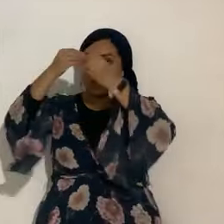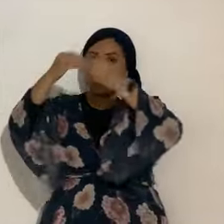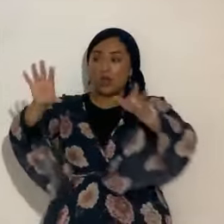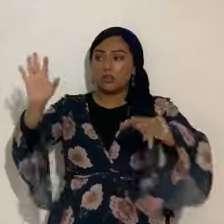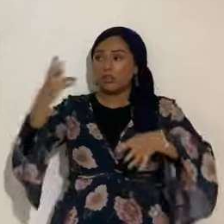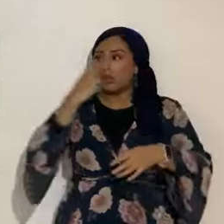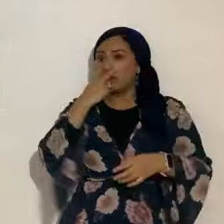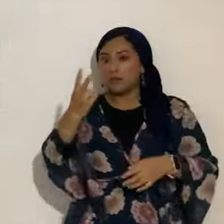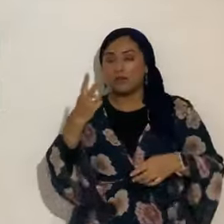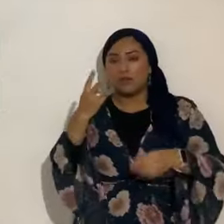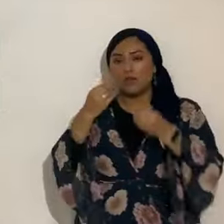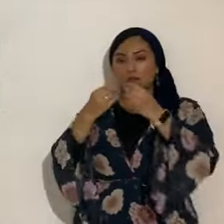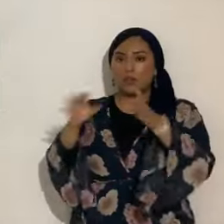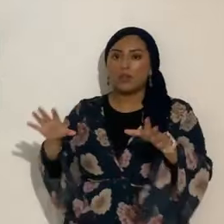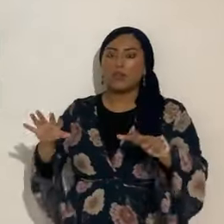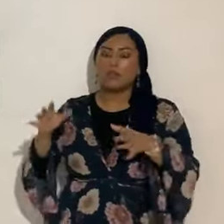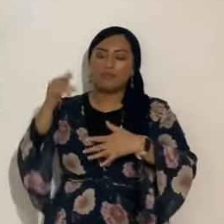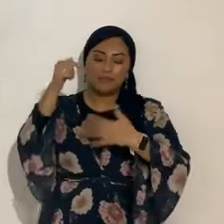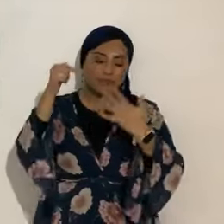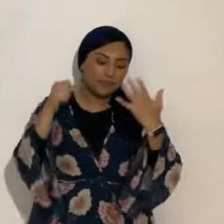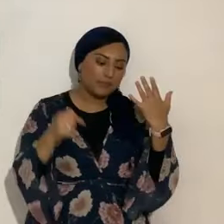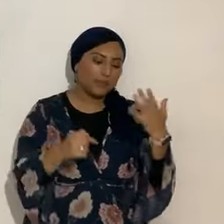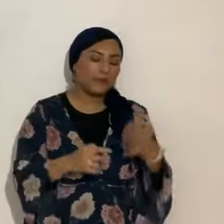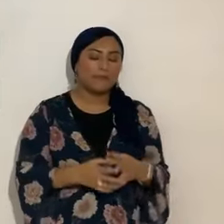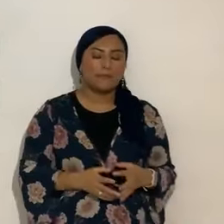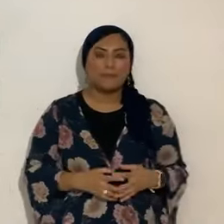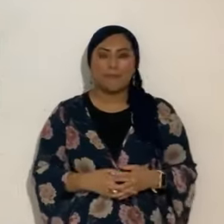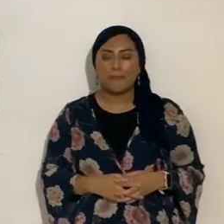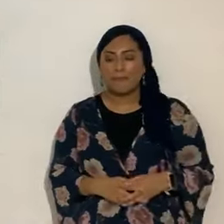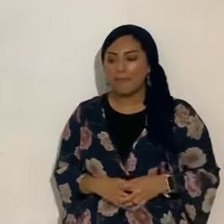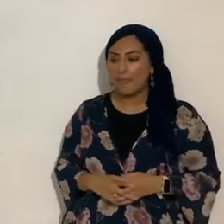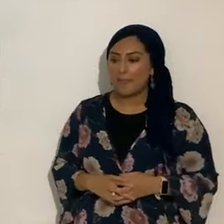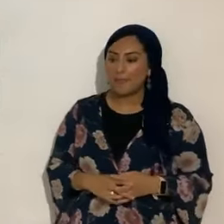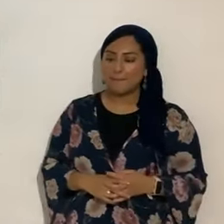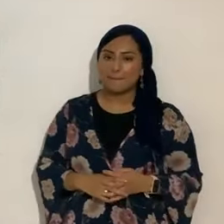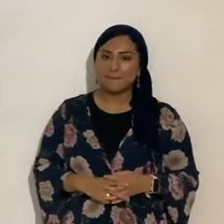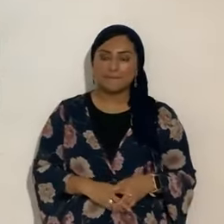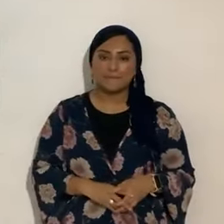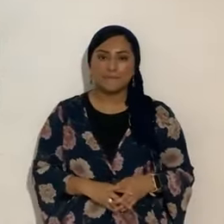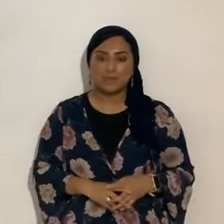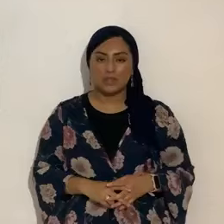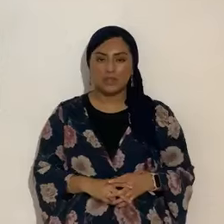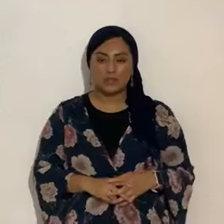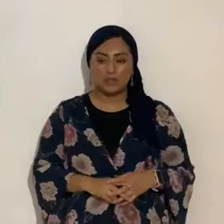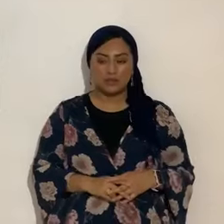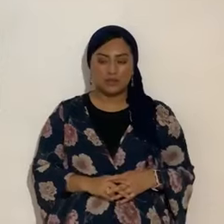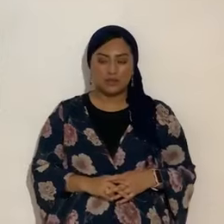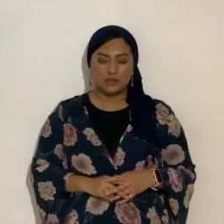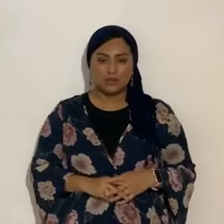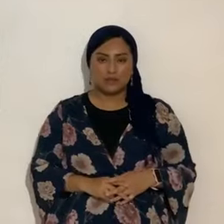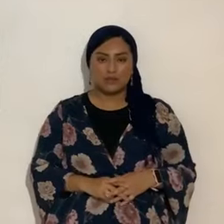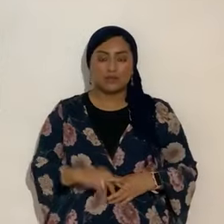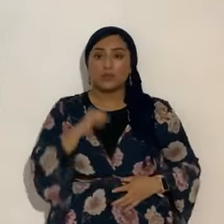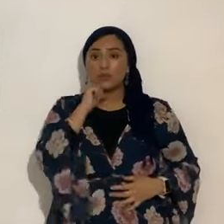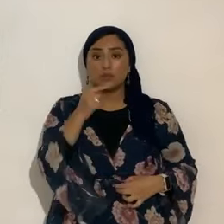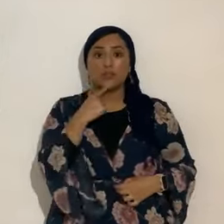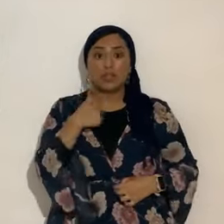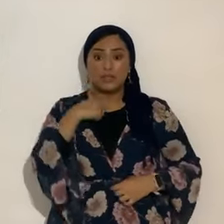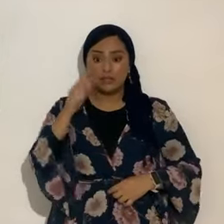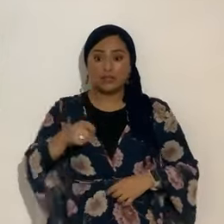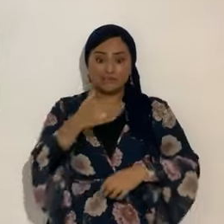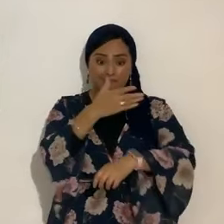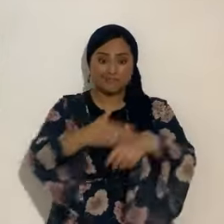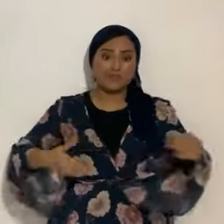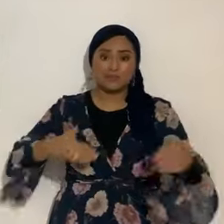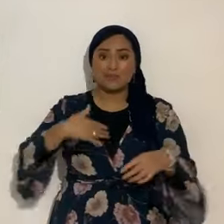vista. Sí, se llama retinopatía diabética, es algo muy, muy profundo y demás. O no digas, me van a tener que amputar